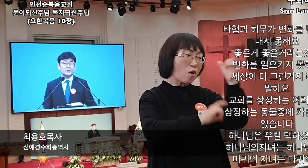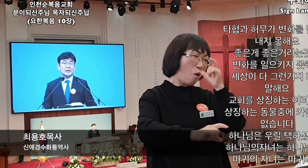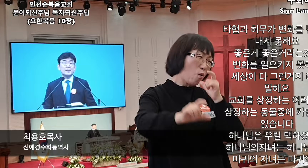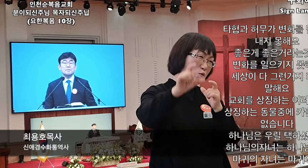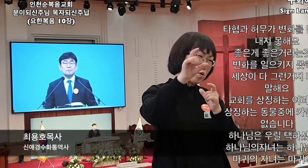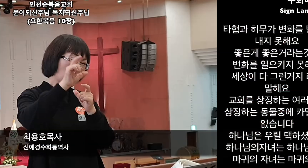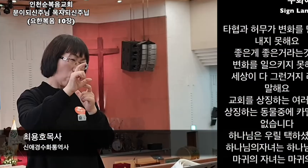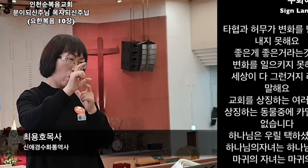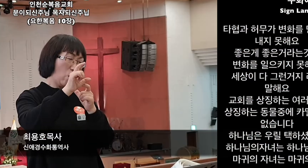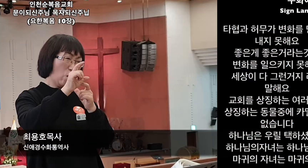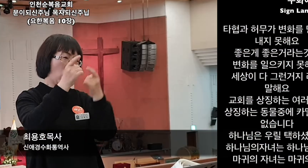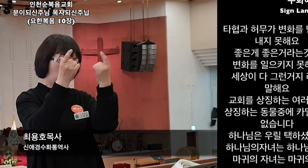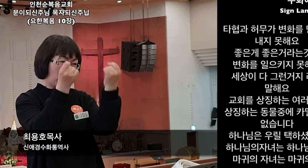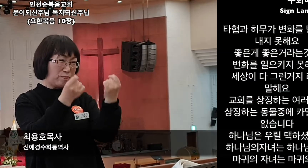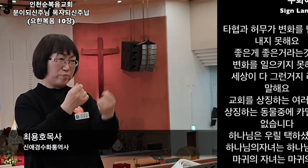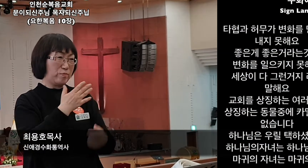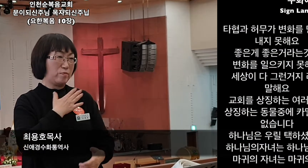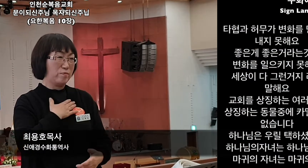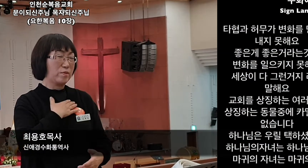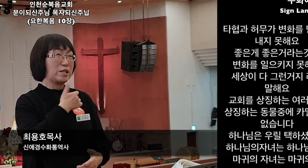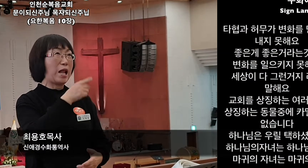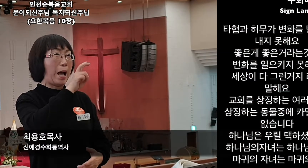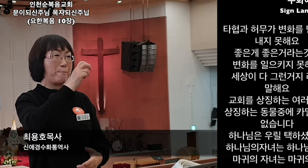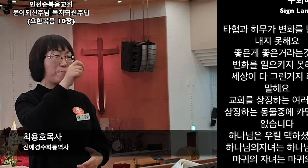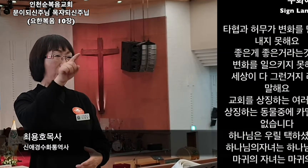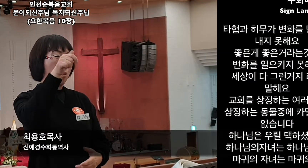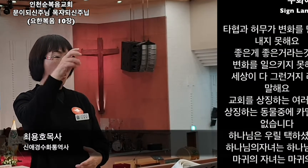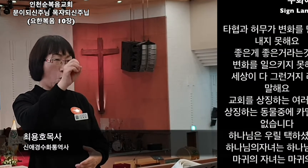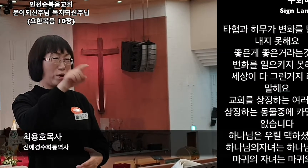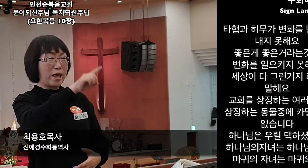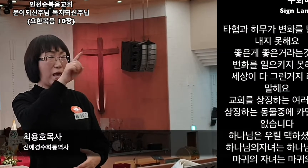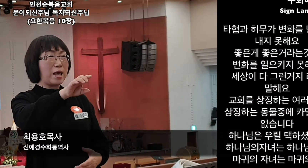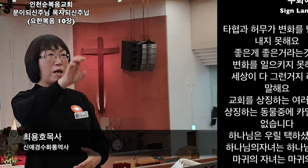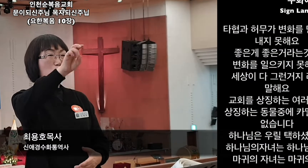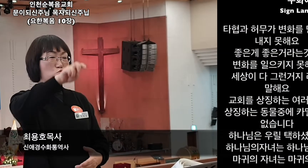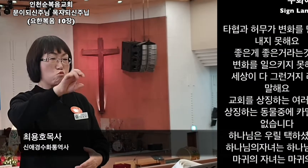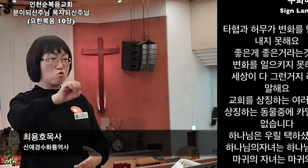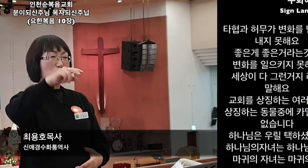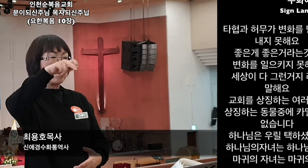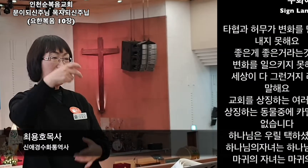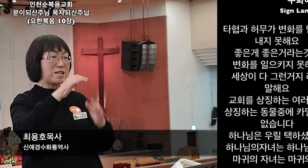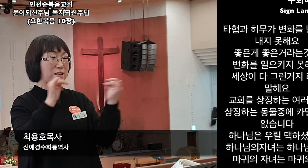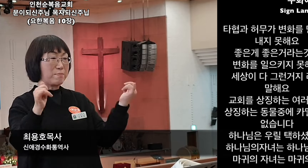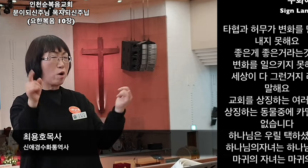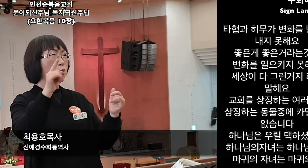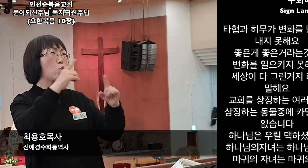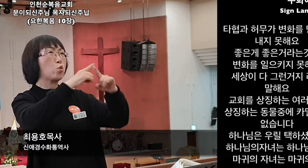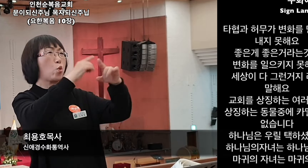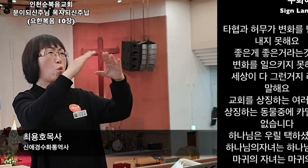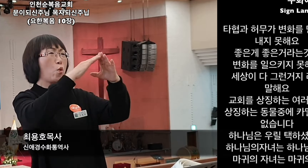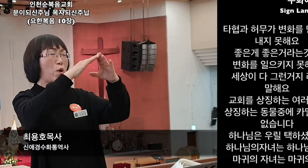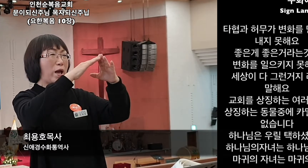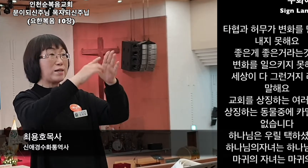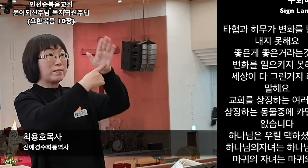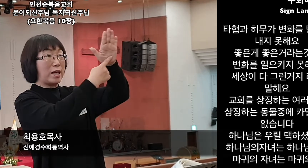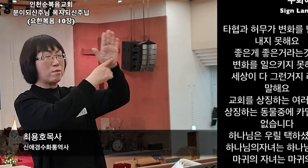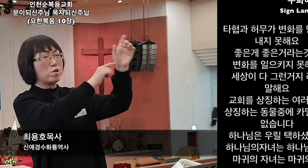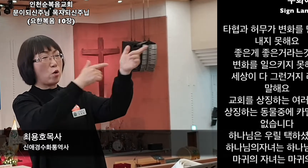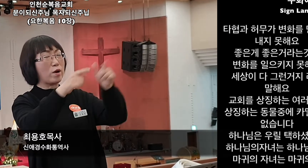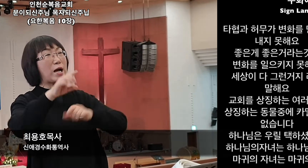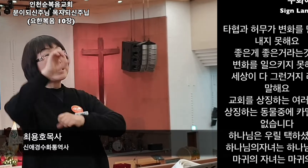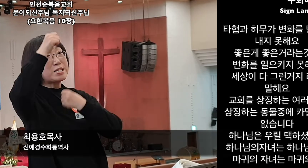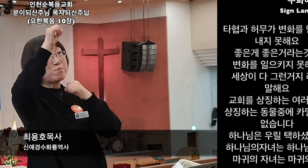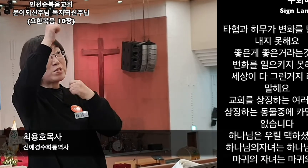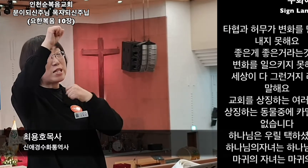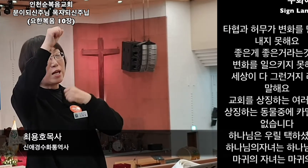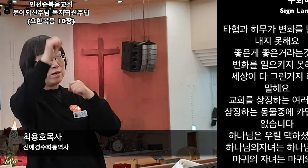더욱더 그렇습니다. 남아공의 순교대도 뭉크라는 사람이 한 말 중에 그런 말이 있어요. 교회를 상징하는 여러 가지